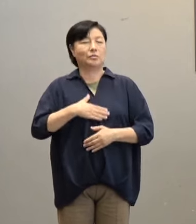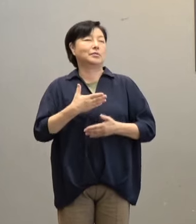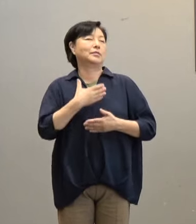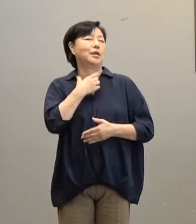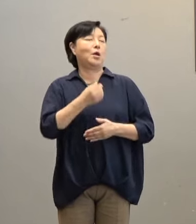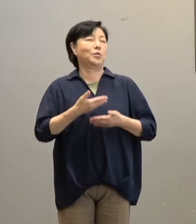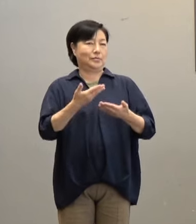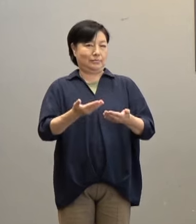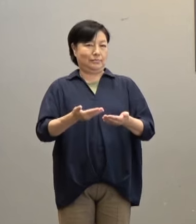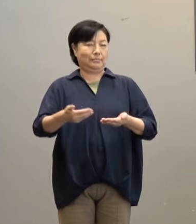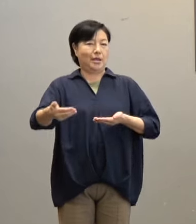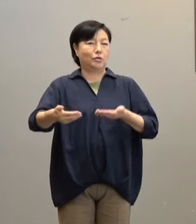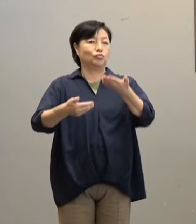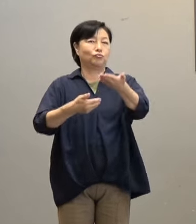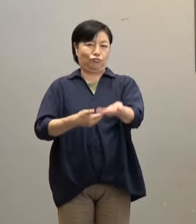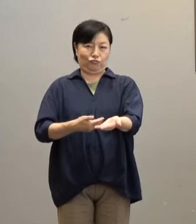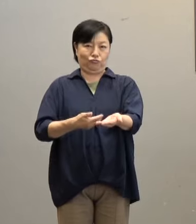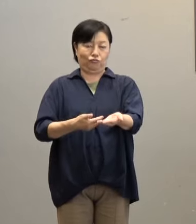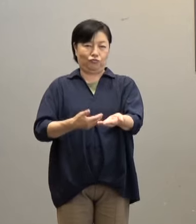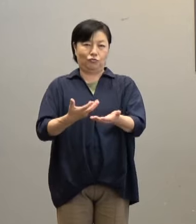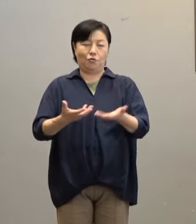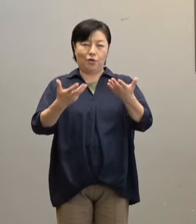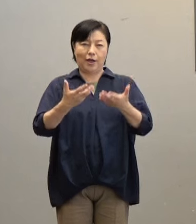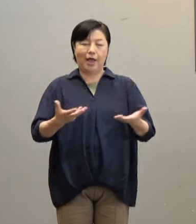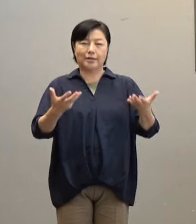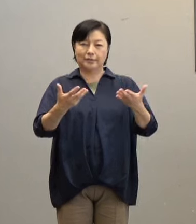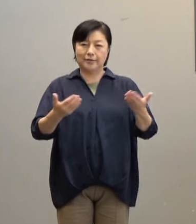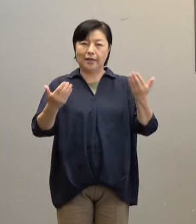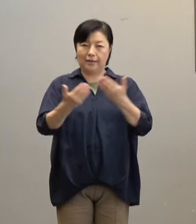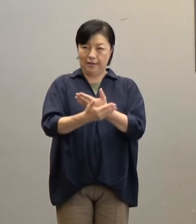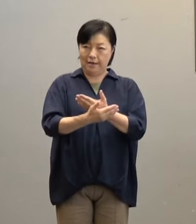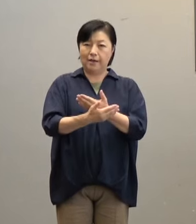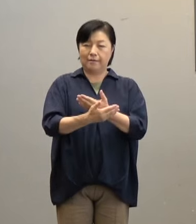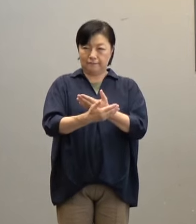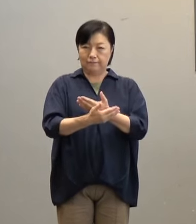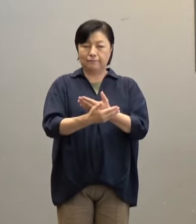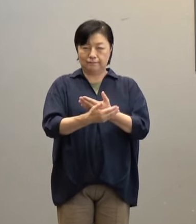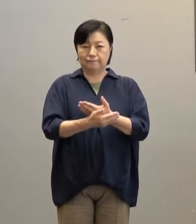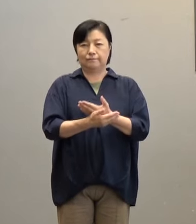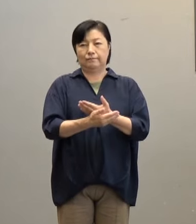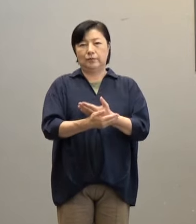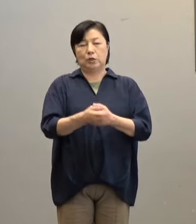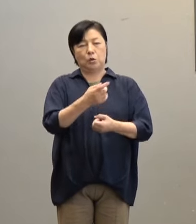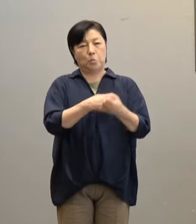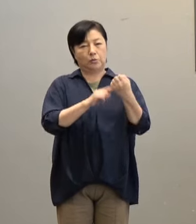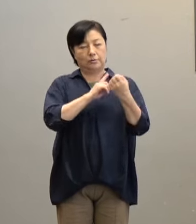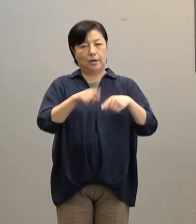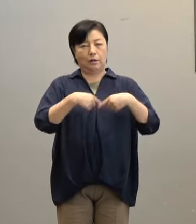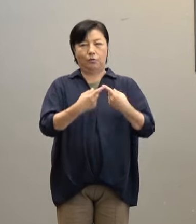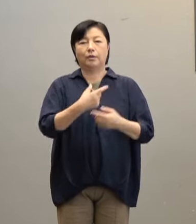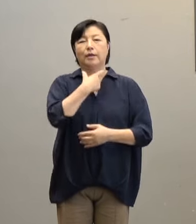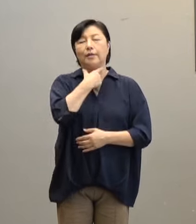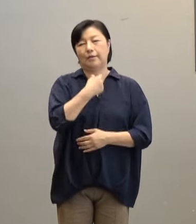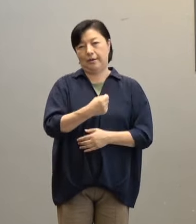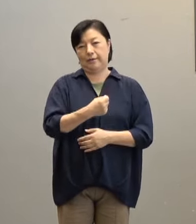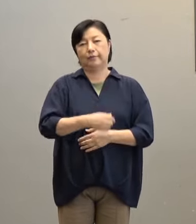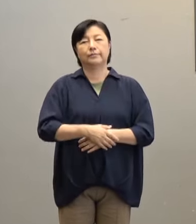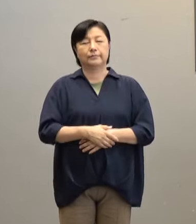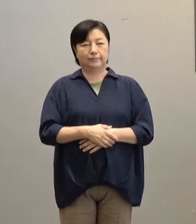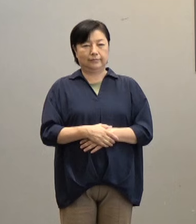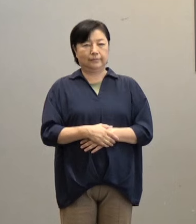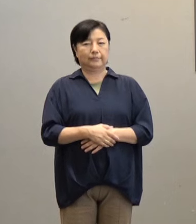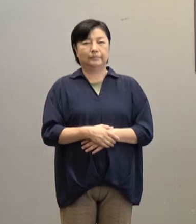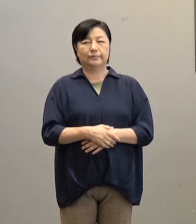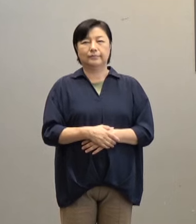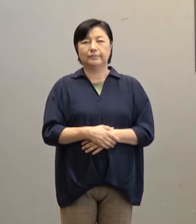輸出の活性化の取り組み方針においてもですね、輸出ポテンシャル品目として梨を位置づけておりますので、この点についても我々力を入